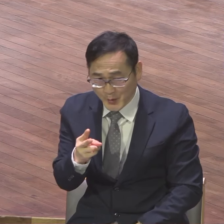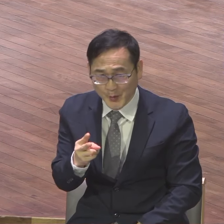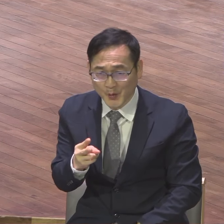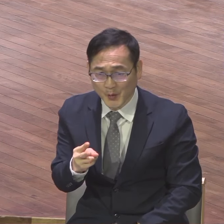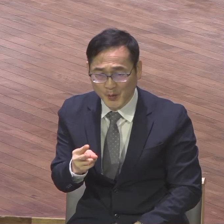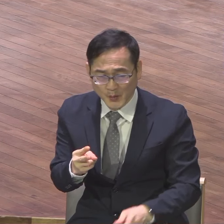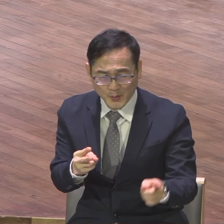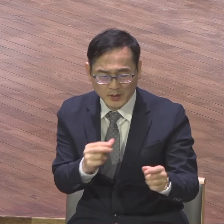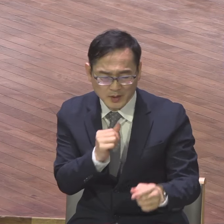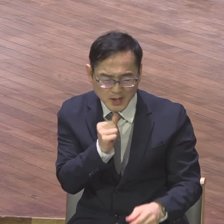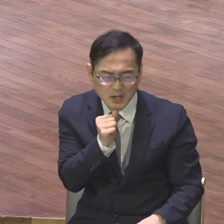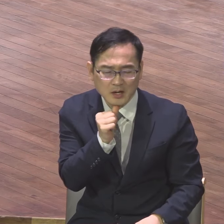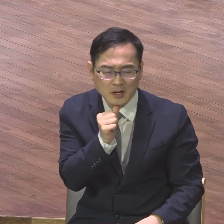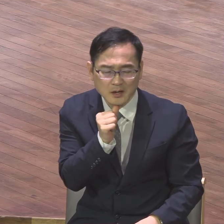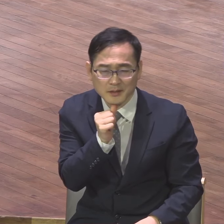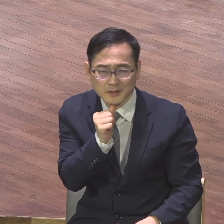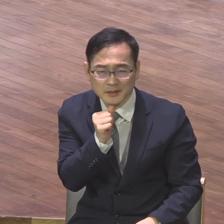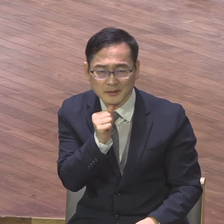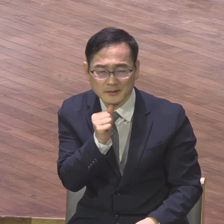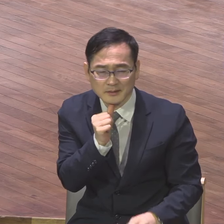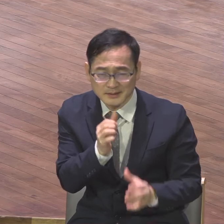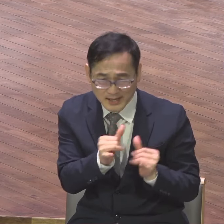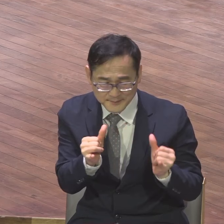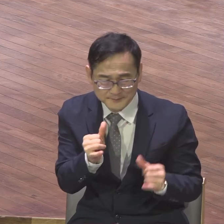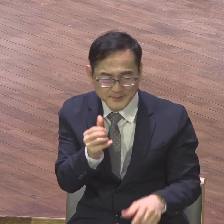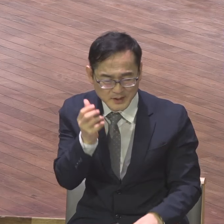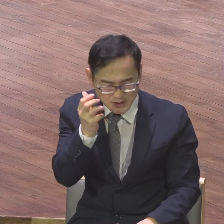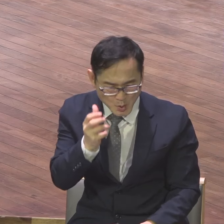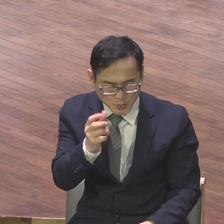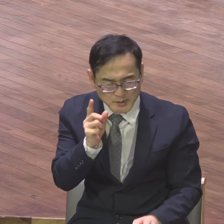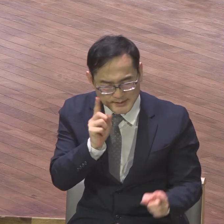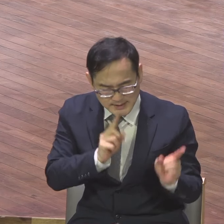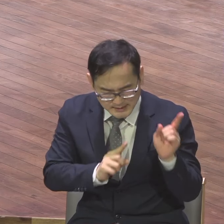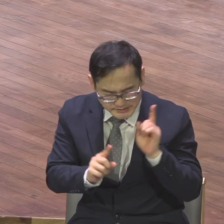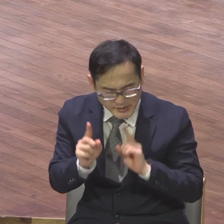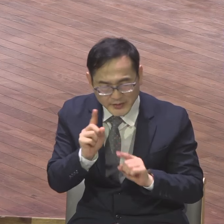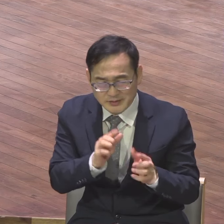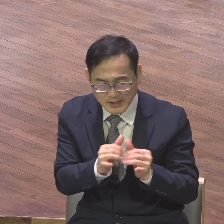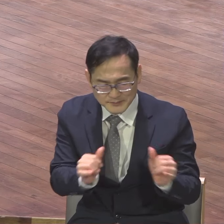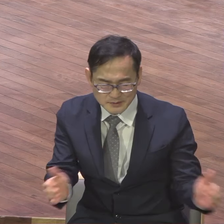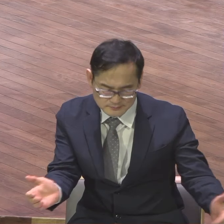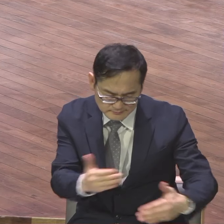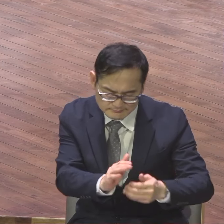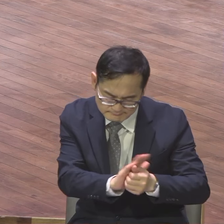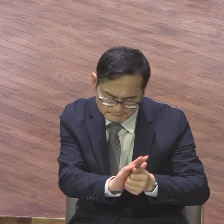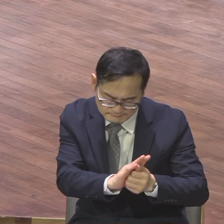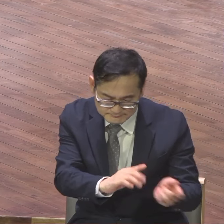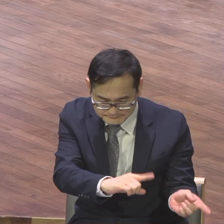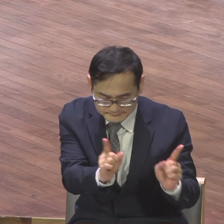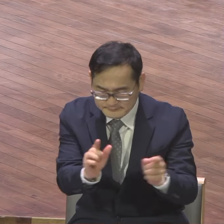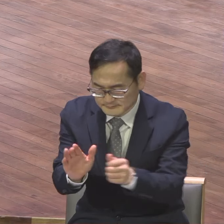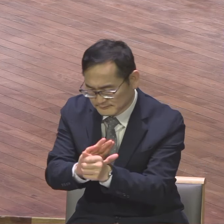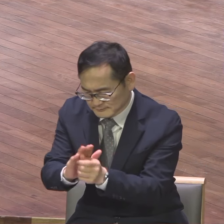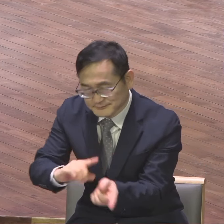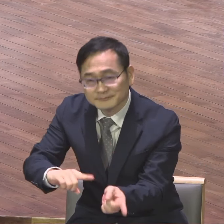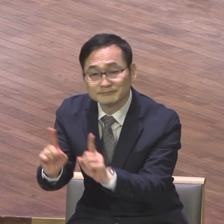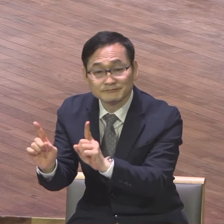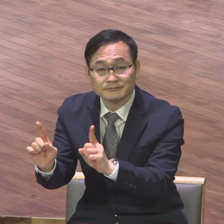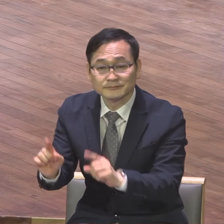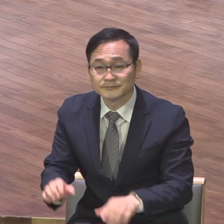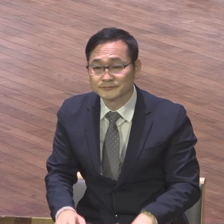사회에서 소외된 많은 영혼들을 그 상처를 품어주시고 회복시켜 주셨습니다.